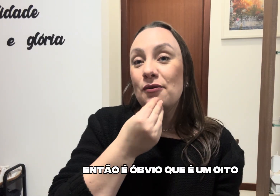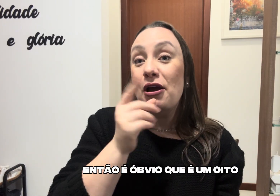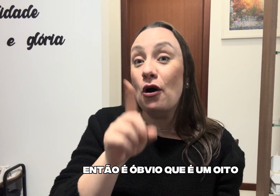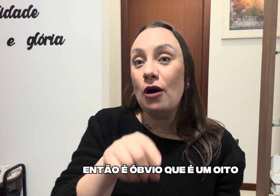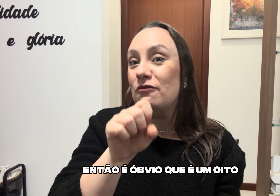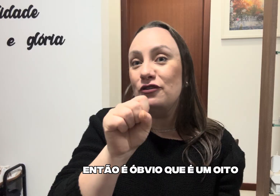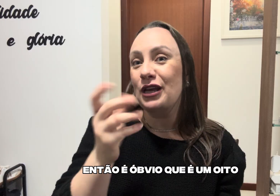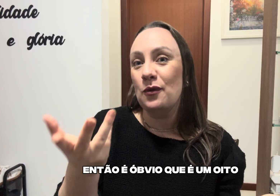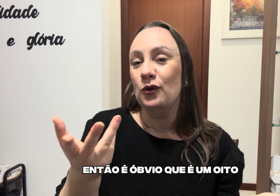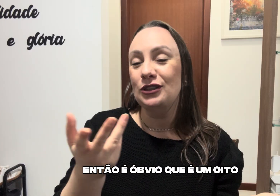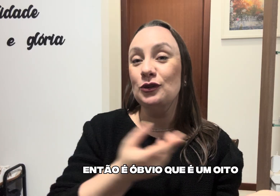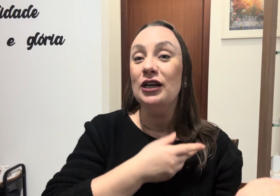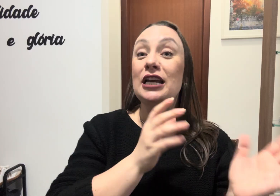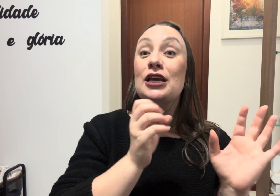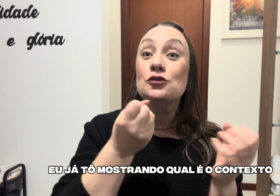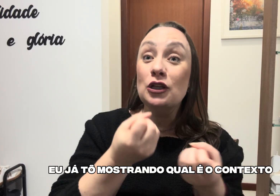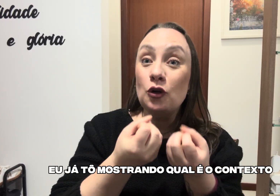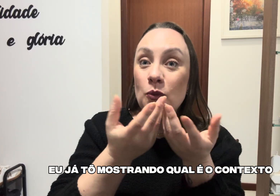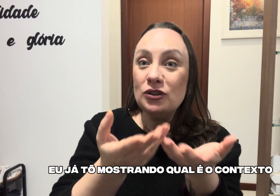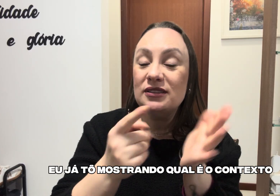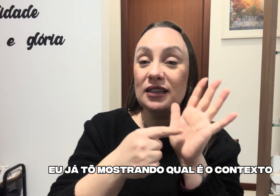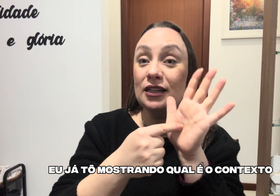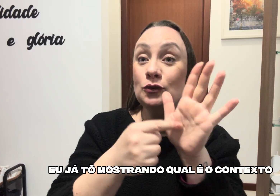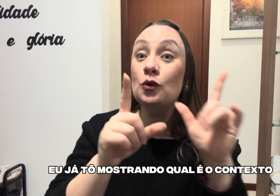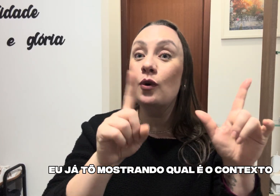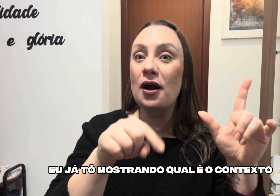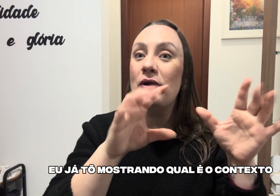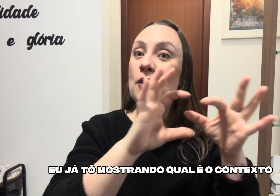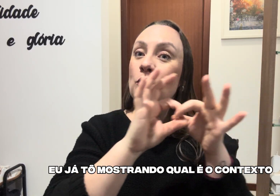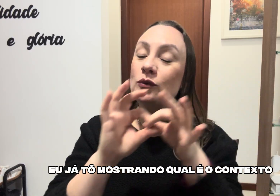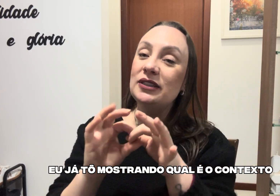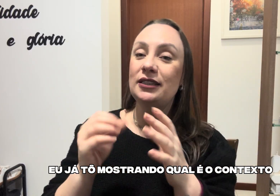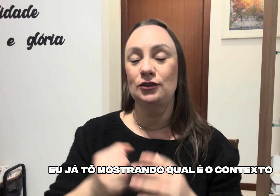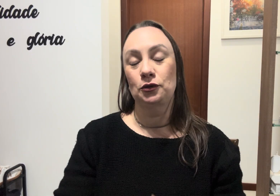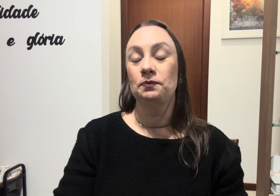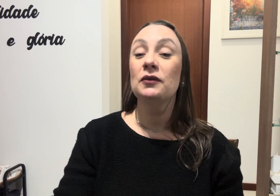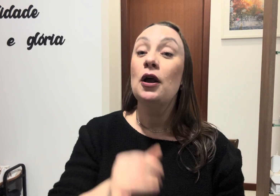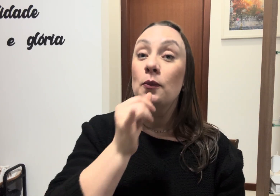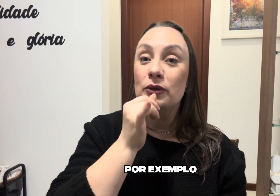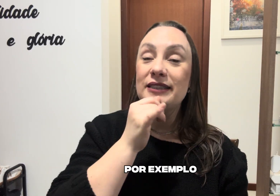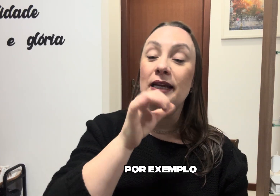é óbvio que é um 8. Eu já estou mostrando qual é o contexto. Por exemplo,